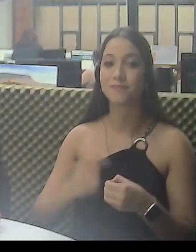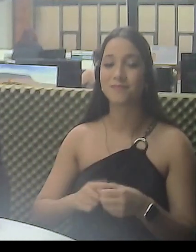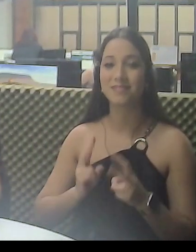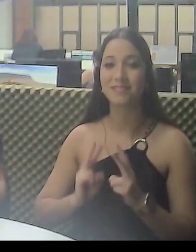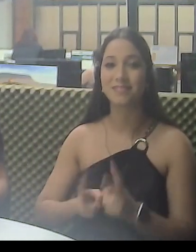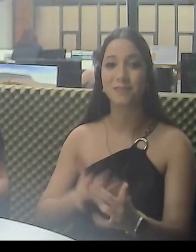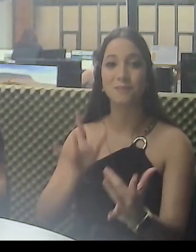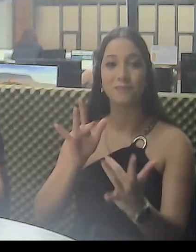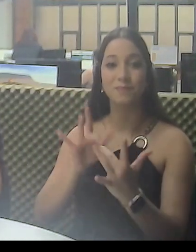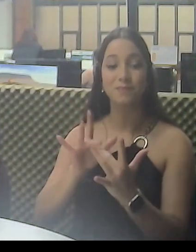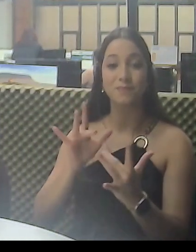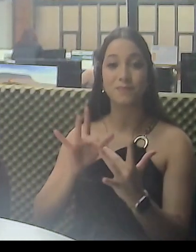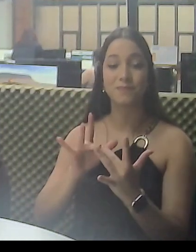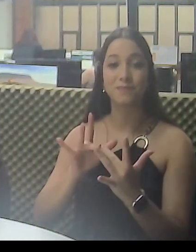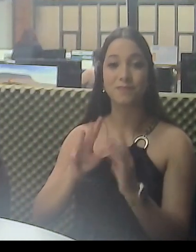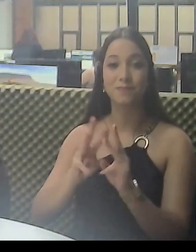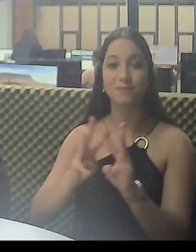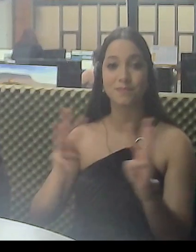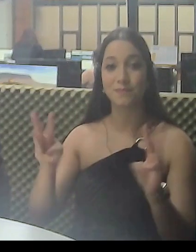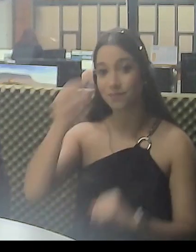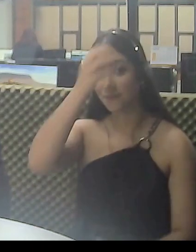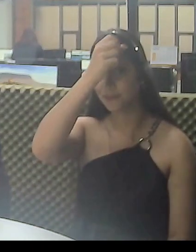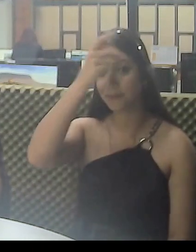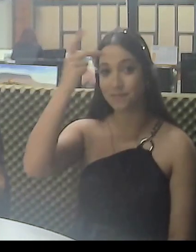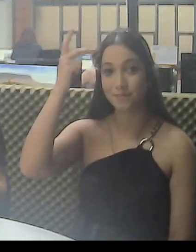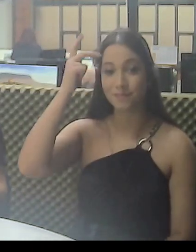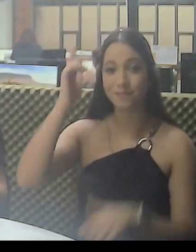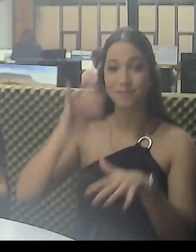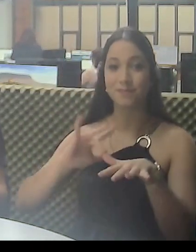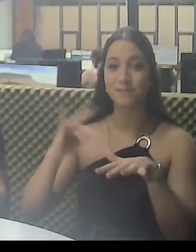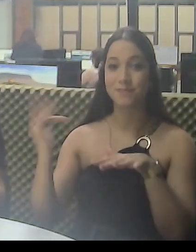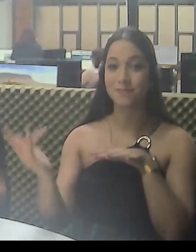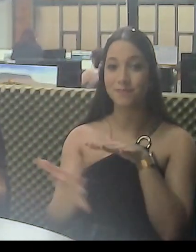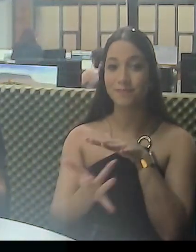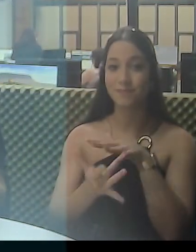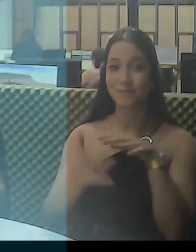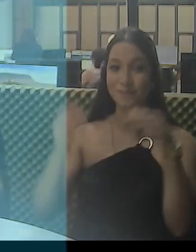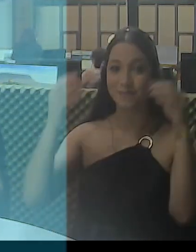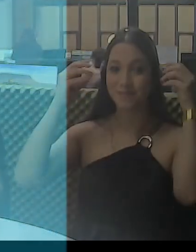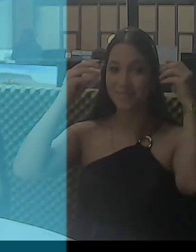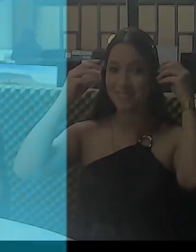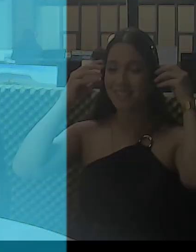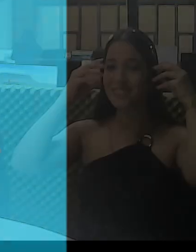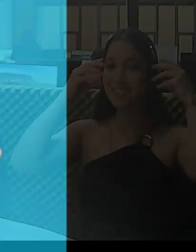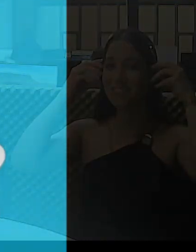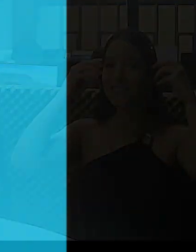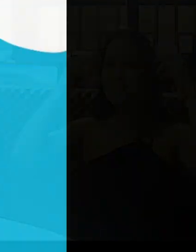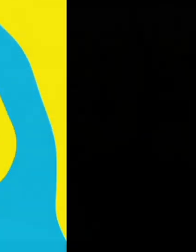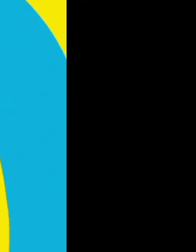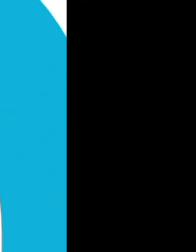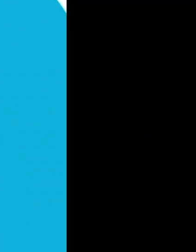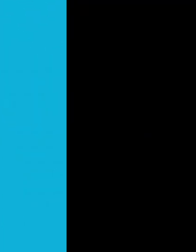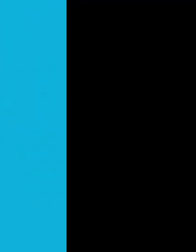Nossa Cidade. Continue conosco no portal da Prefeitura e nas redes sociais.